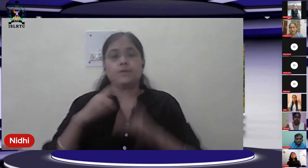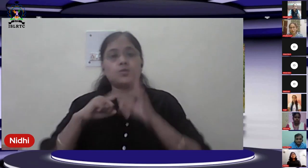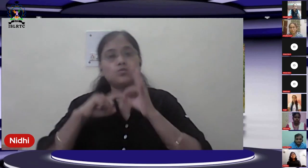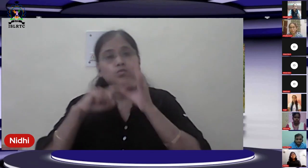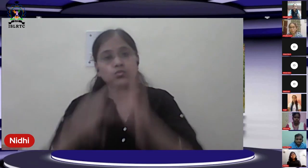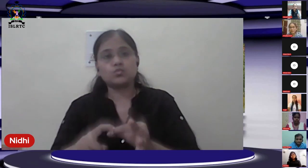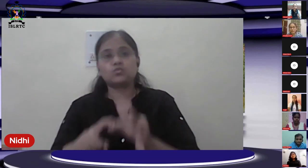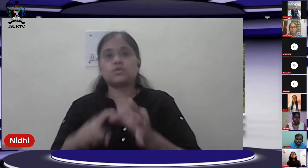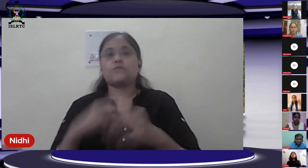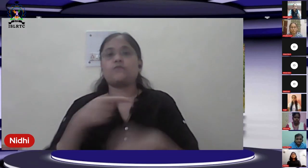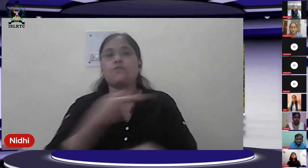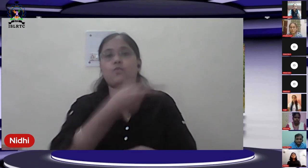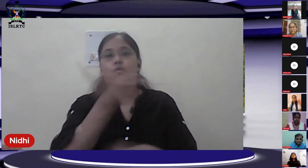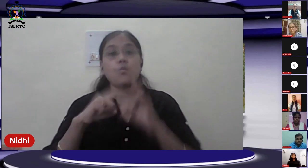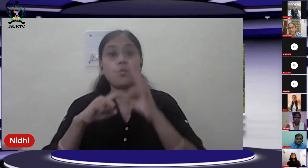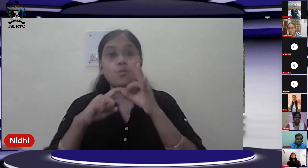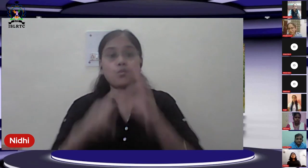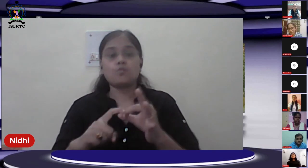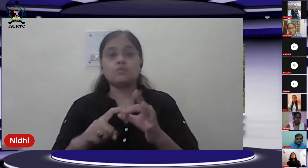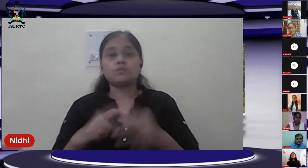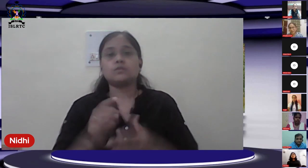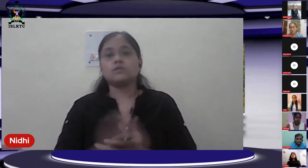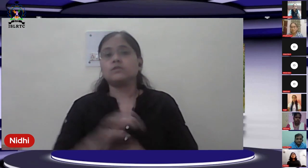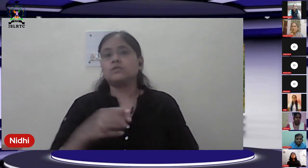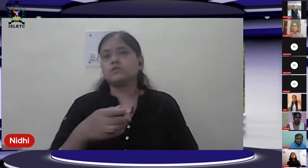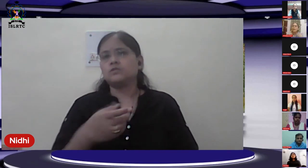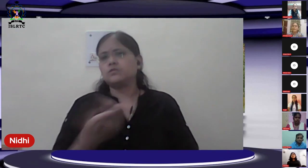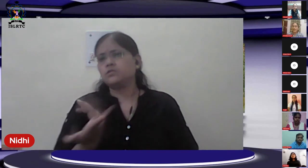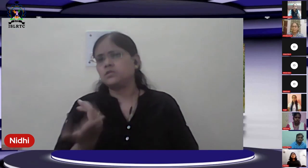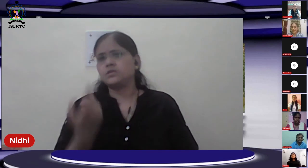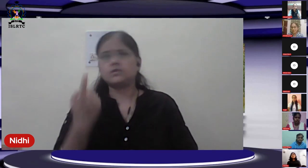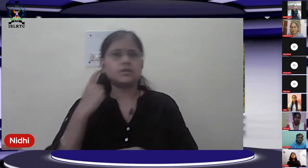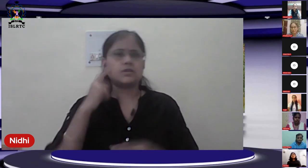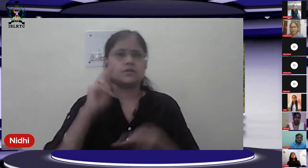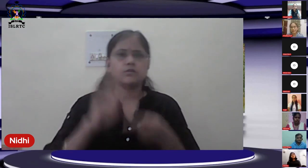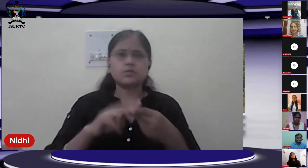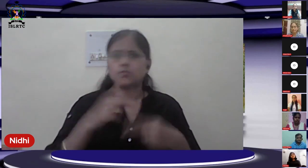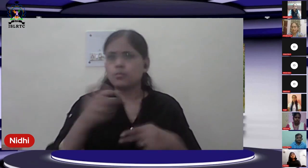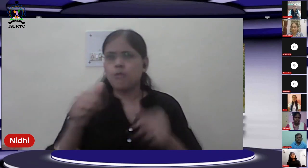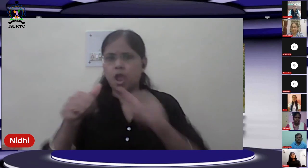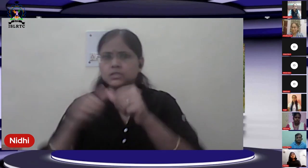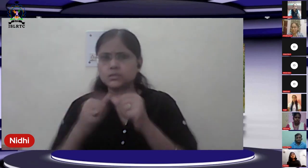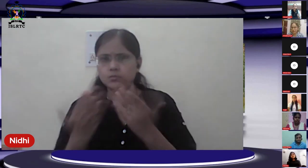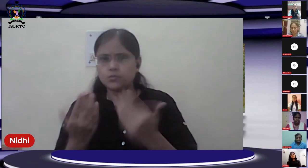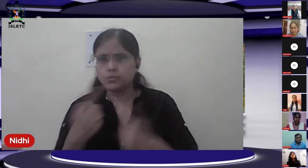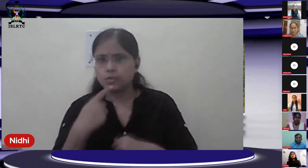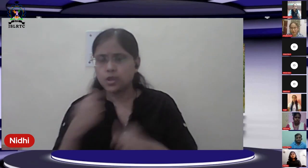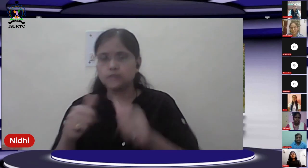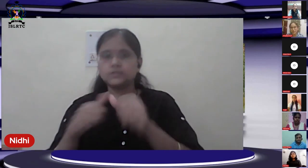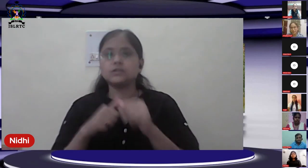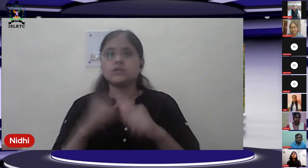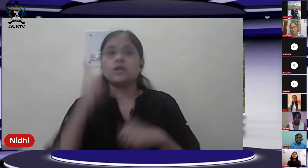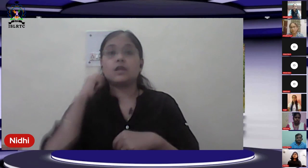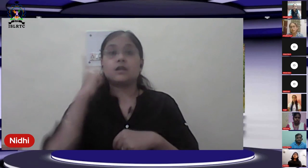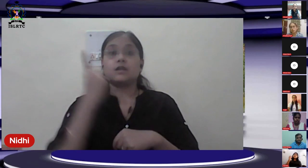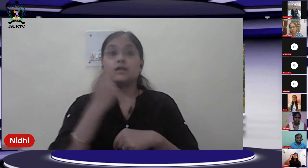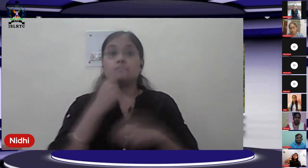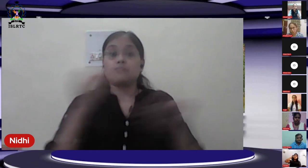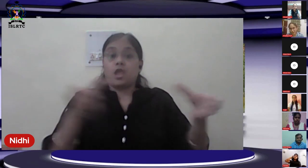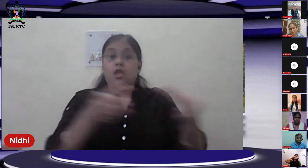आप लोग में से कोई मुझे इस पे जवाब देना चाहेगा कि मतलब आप हम क्या प्रयास कर सकते हैं कि डेफ कमिटी में भी हम इसके बारे में ज्यादा से ज्यादा लोग इसको जान